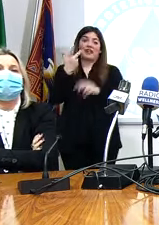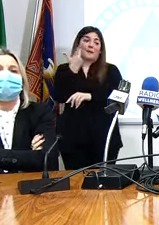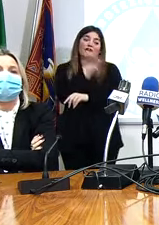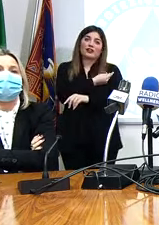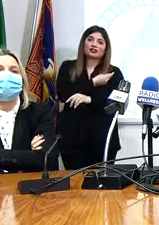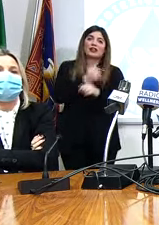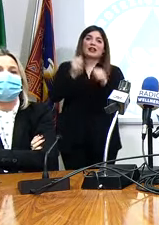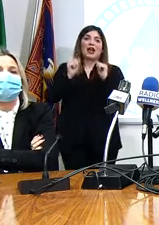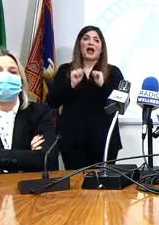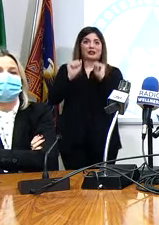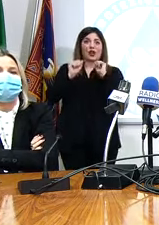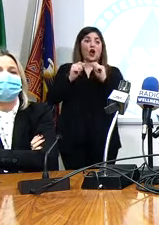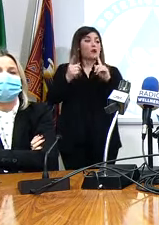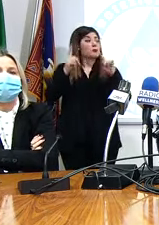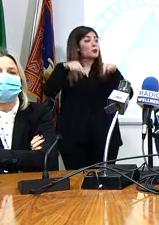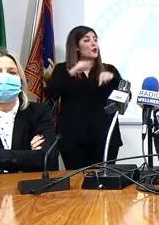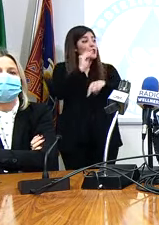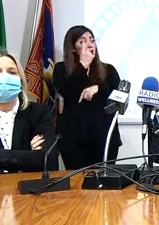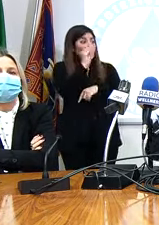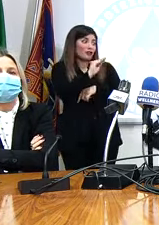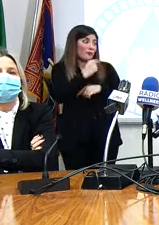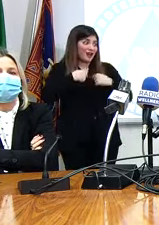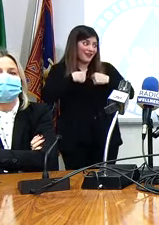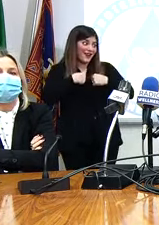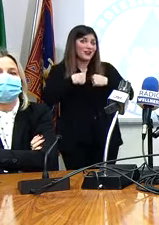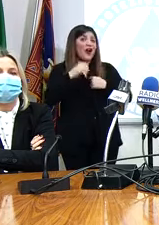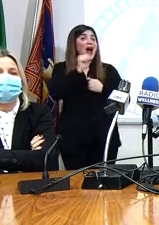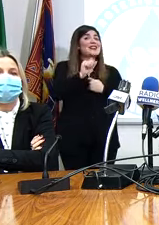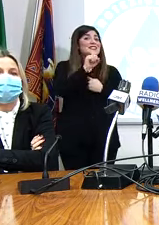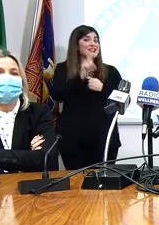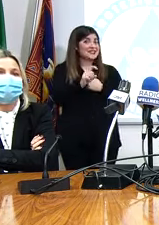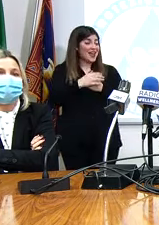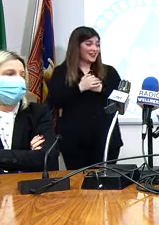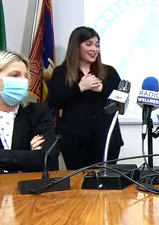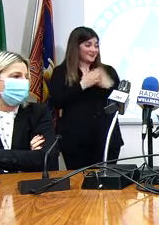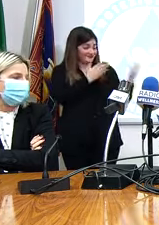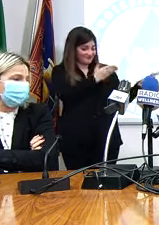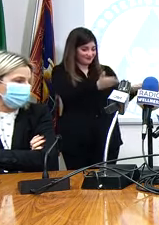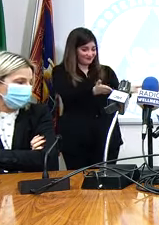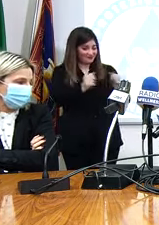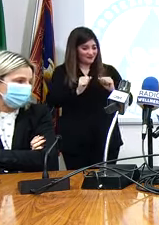faccio io su AstraZeneca. Grazie. Cedo il posto, però.